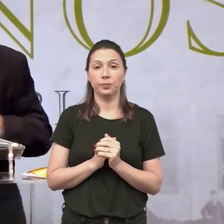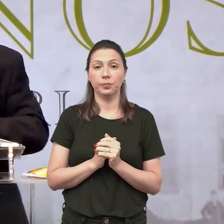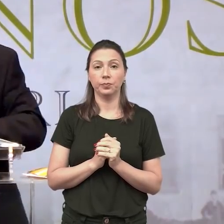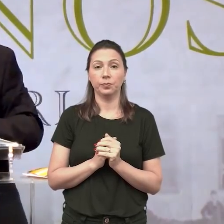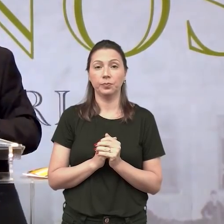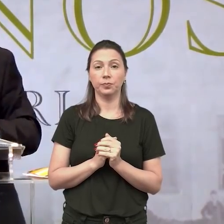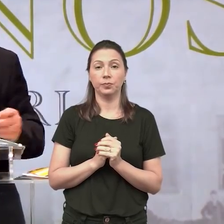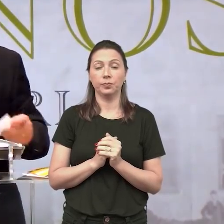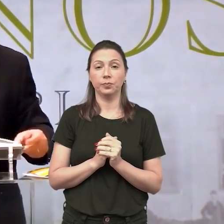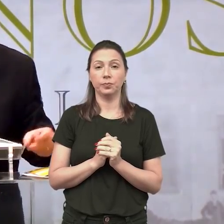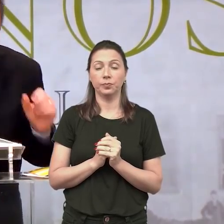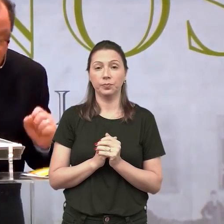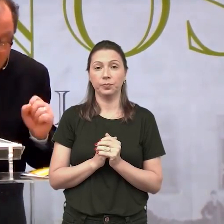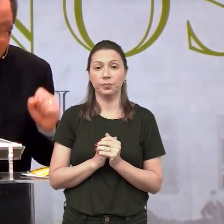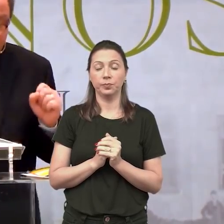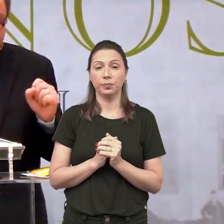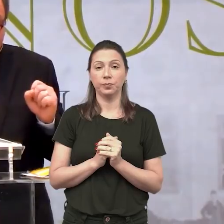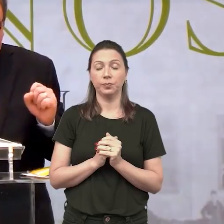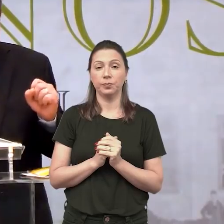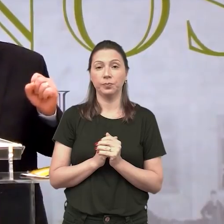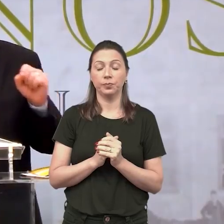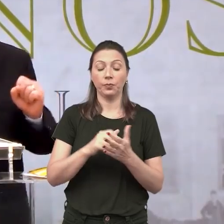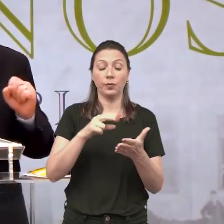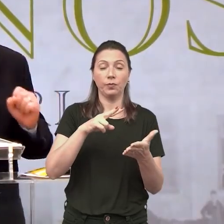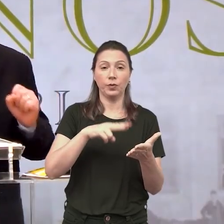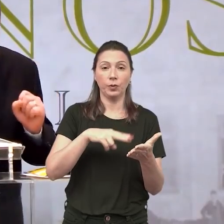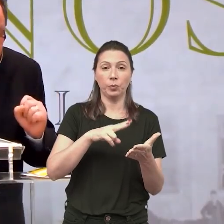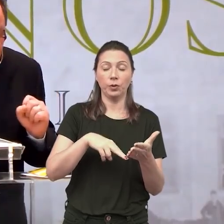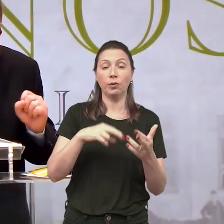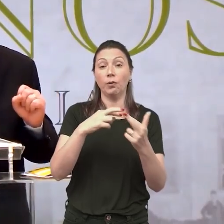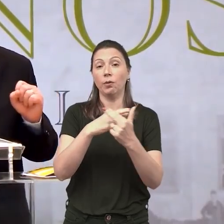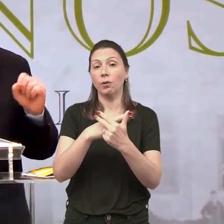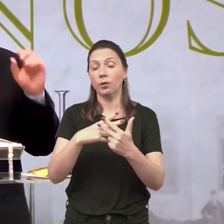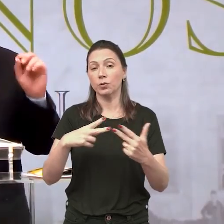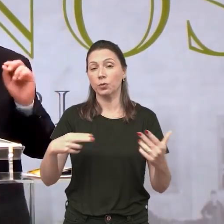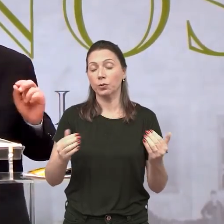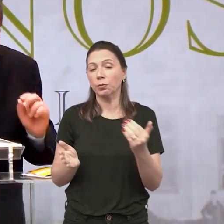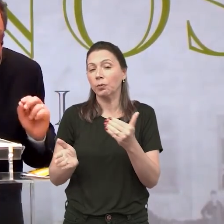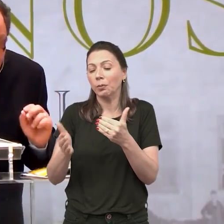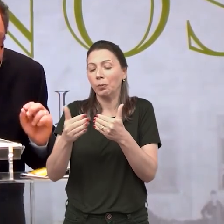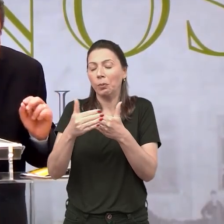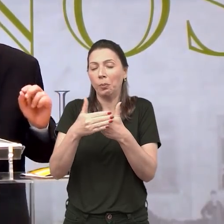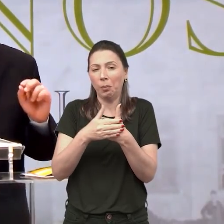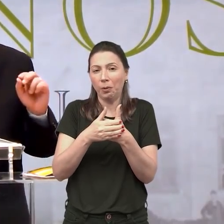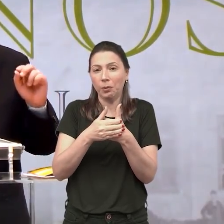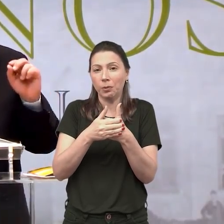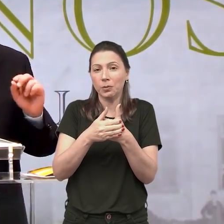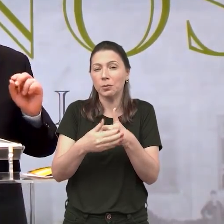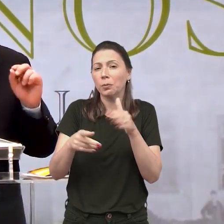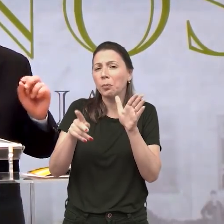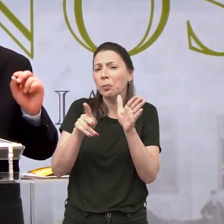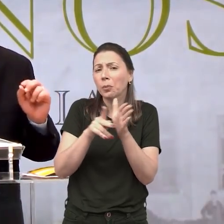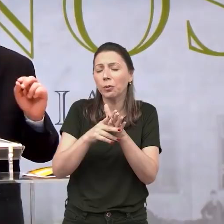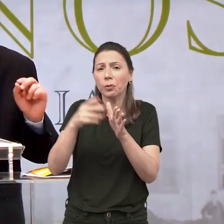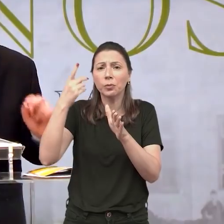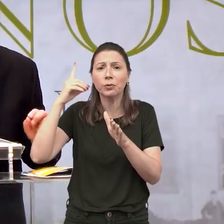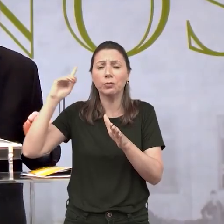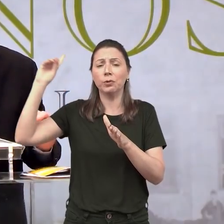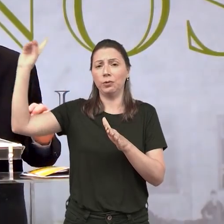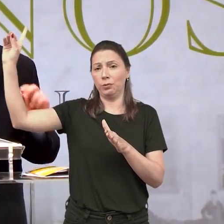O que diz Deuteronômio 29, 29? As coisas encobertas pertencem